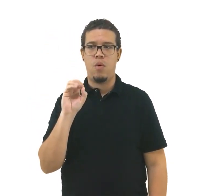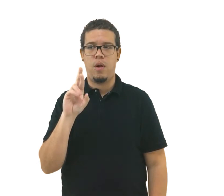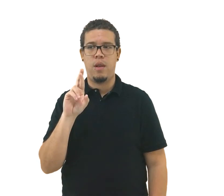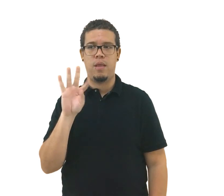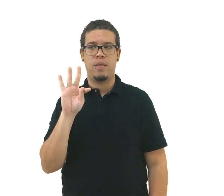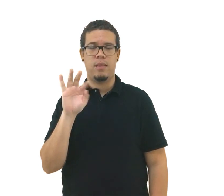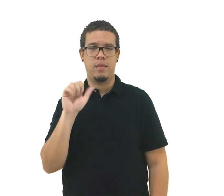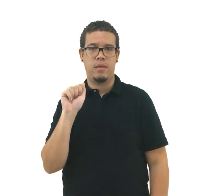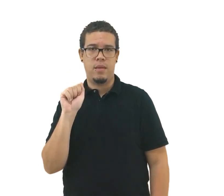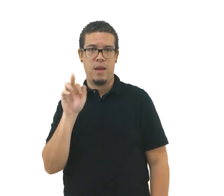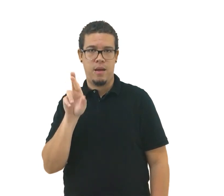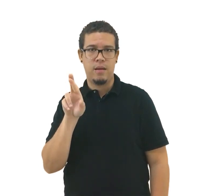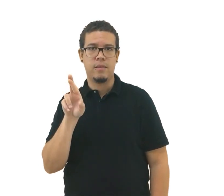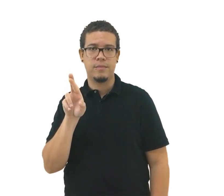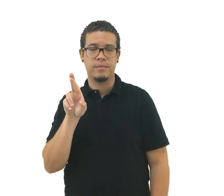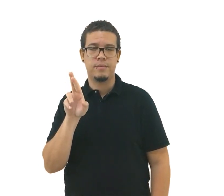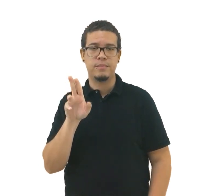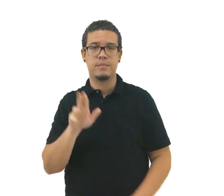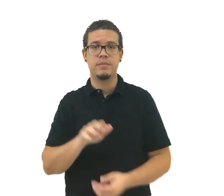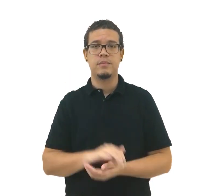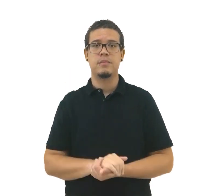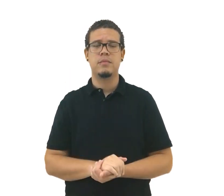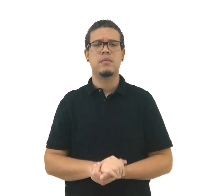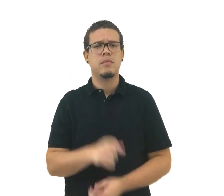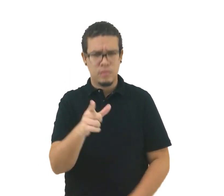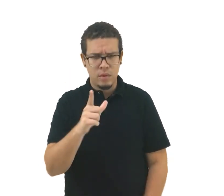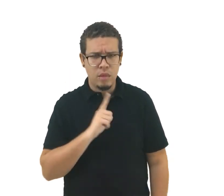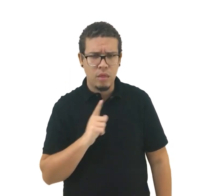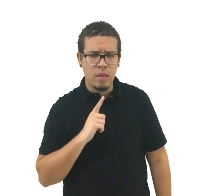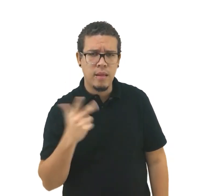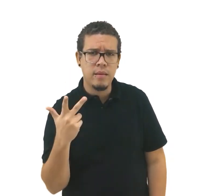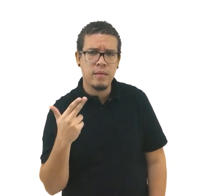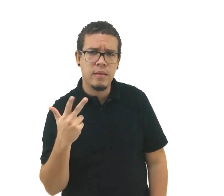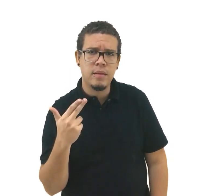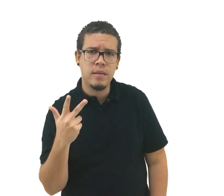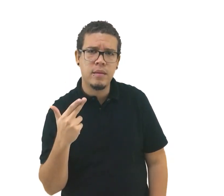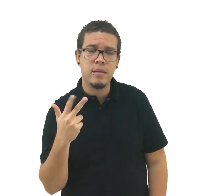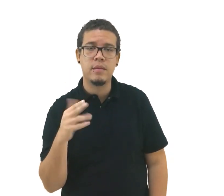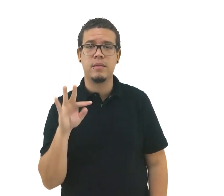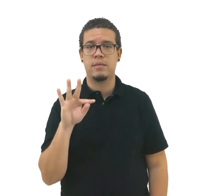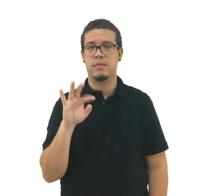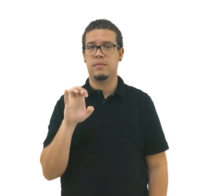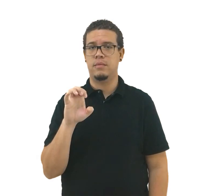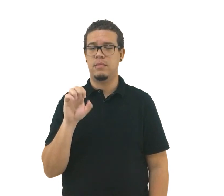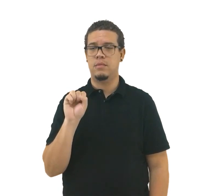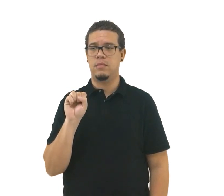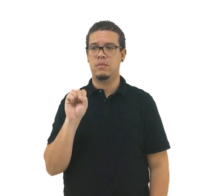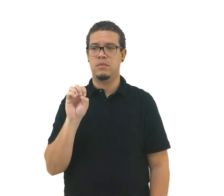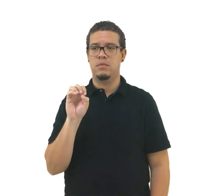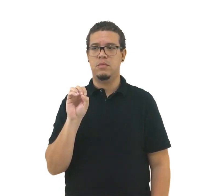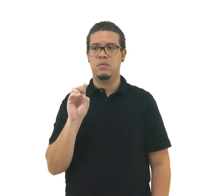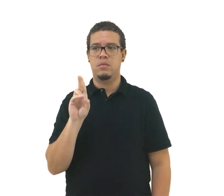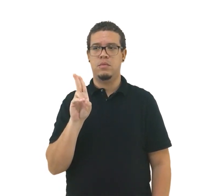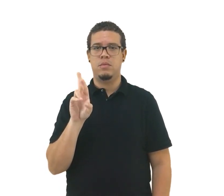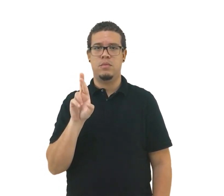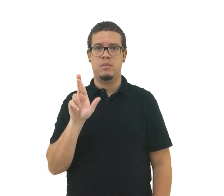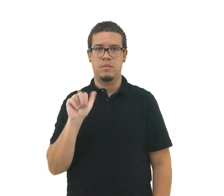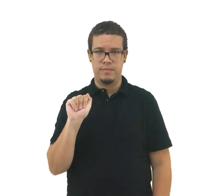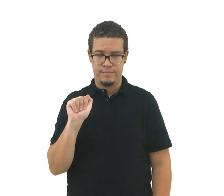né? Estou cortando um papel. Então, é o verbo cortar. E no segundo, eu perguntei a você: você tem uma